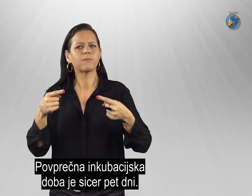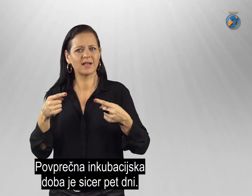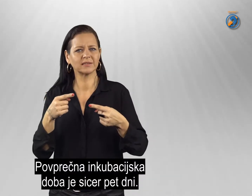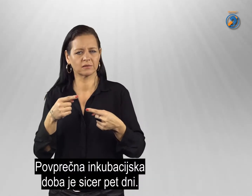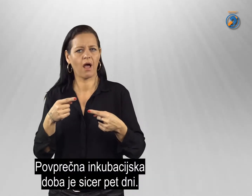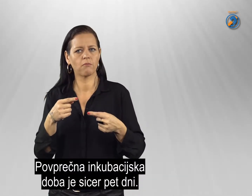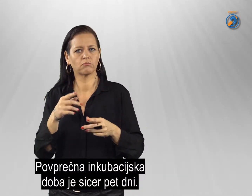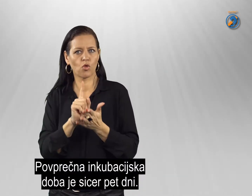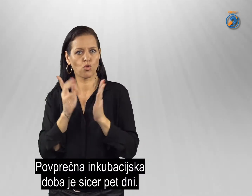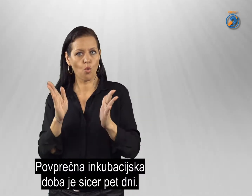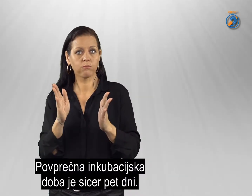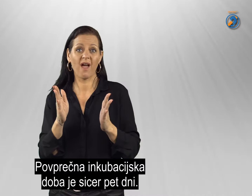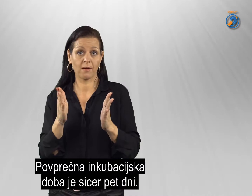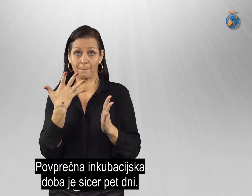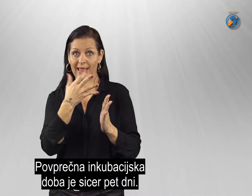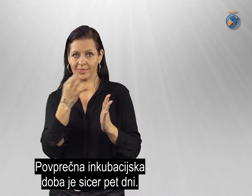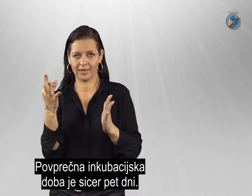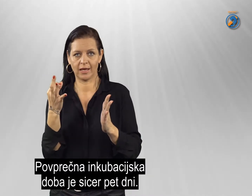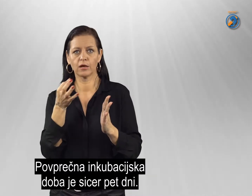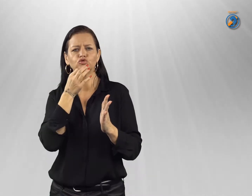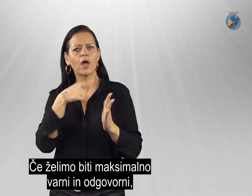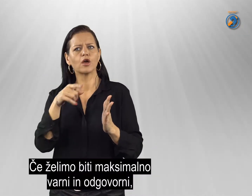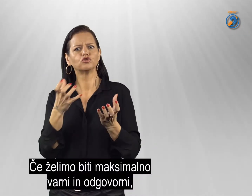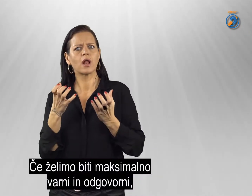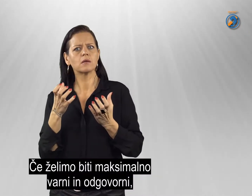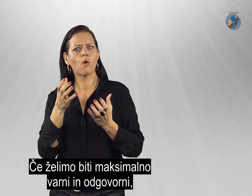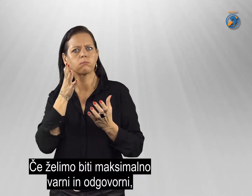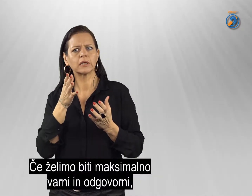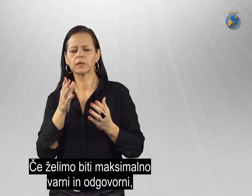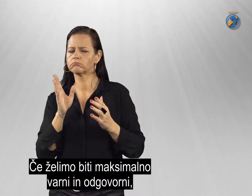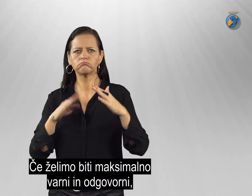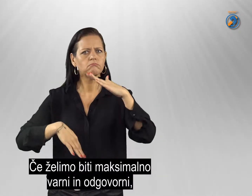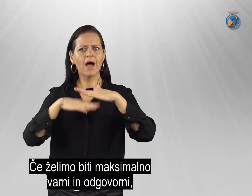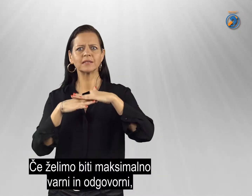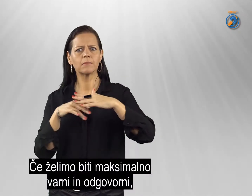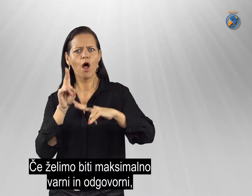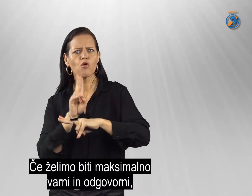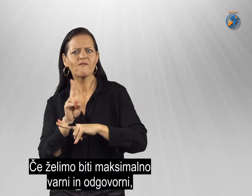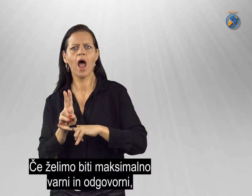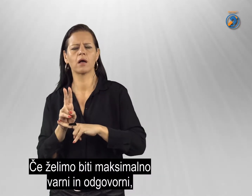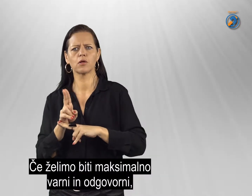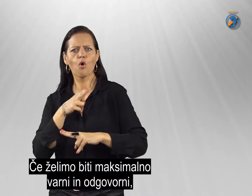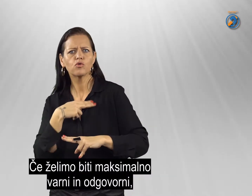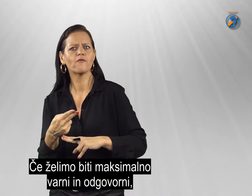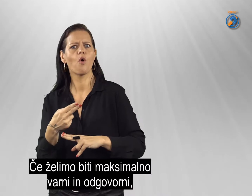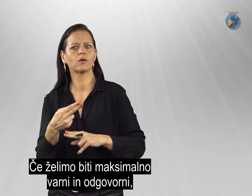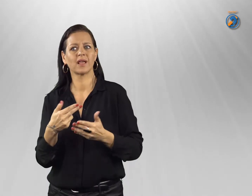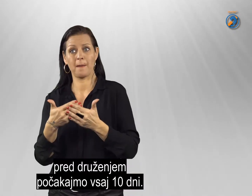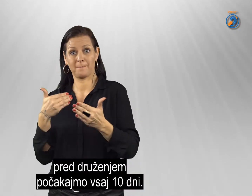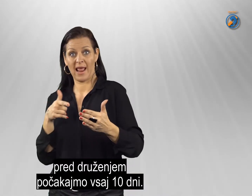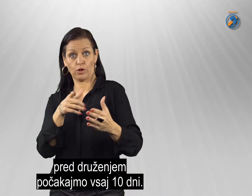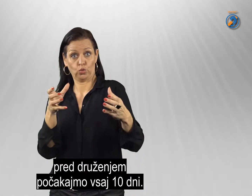Povprečna inkubacijska doba je sicer 5 dni. Če želimo biti maksimalno varni in odgovorni, pred